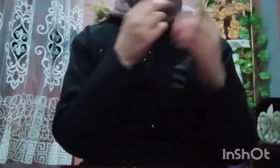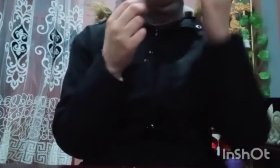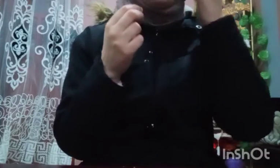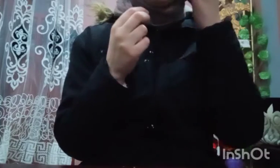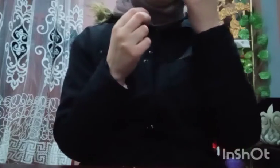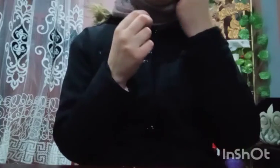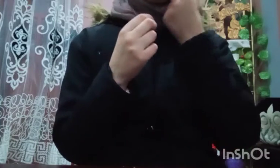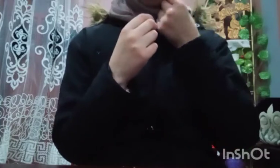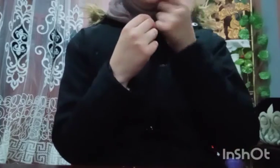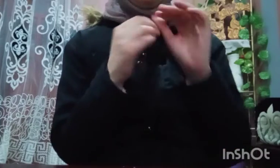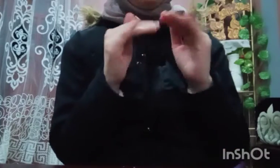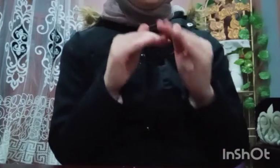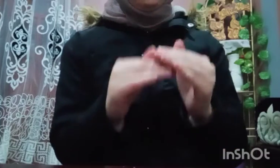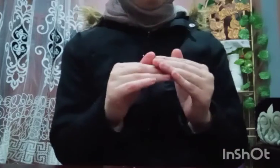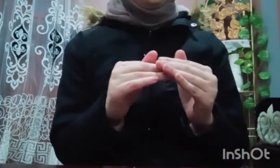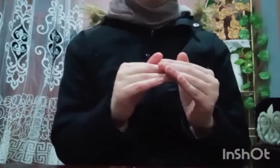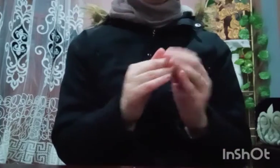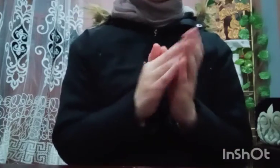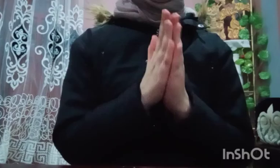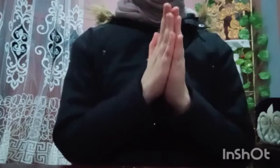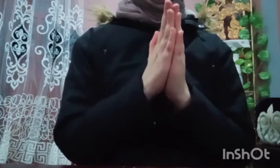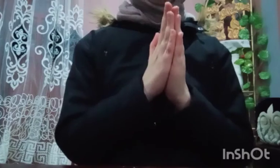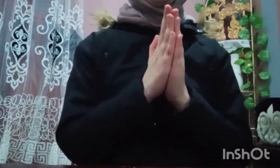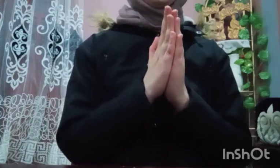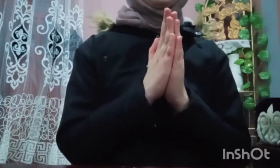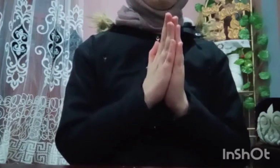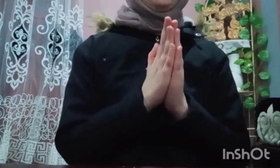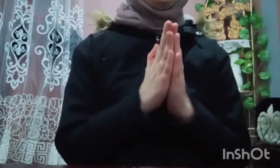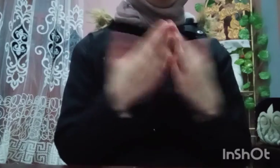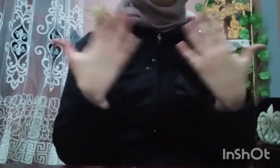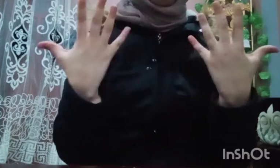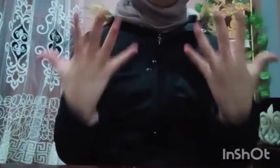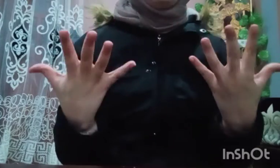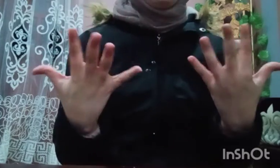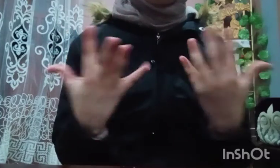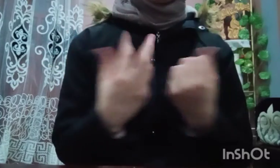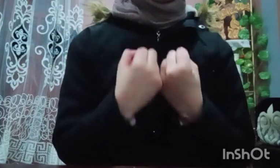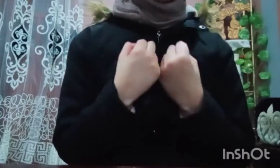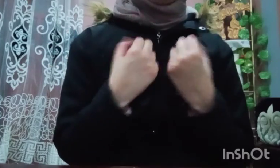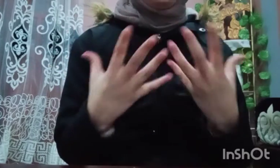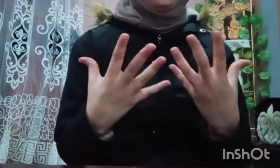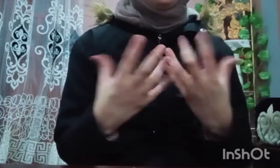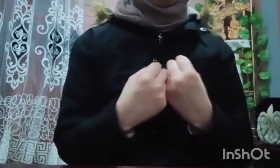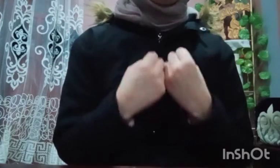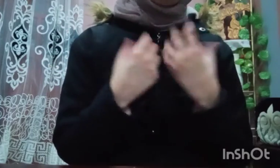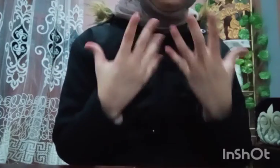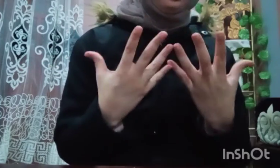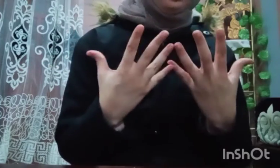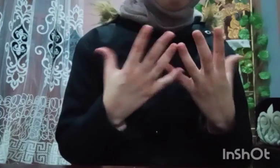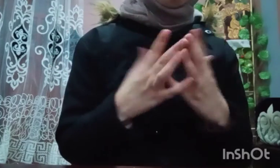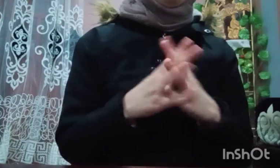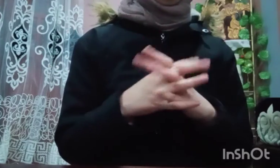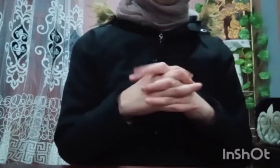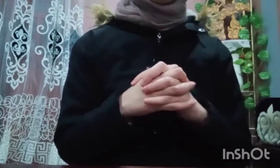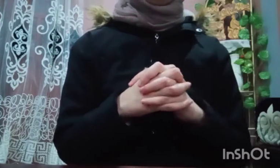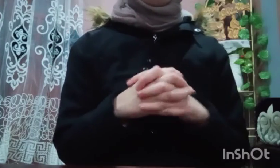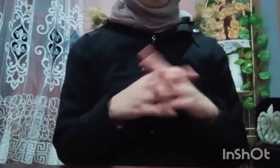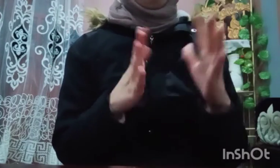والثقه تبدا تقل عندي بزاف كانت فتوصلت لمرحله انه خلاص غير اكتئاب. فتره